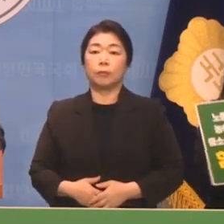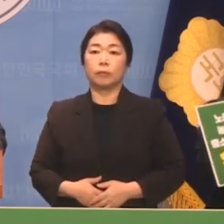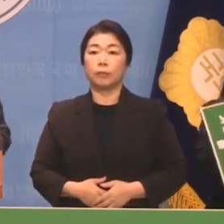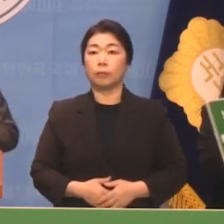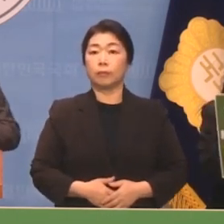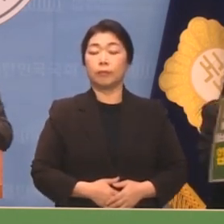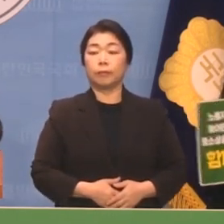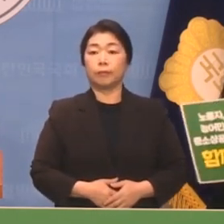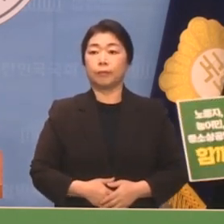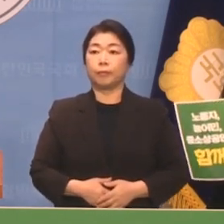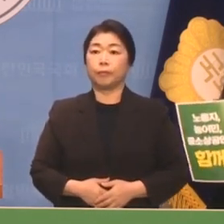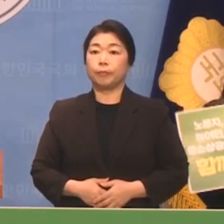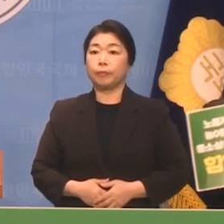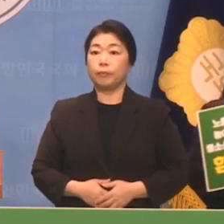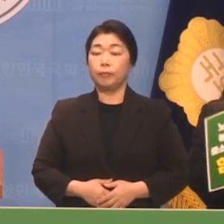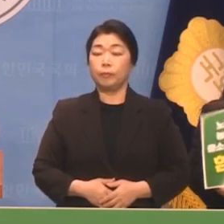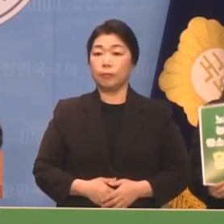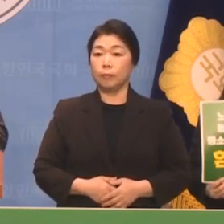네,